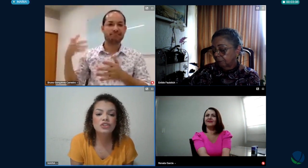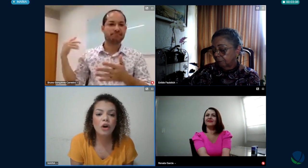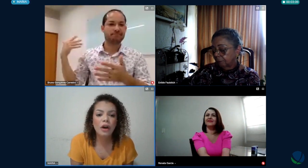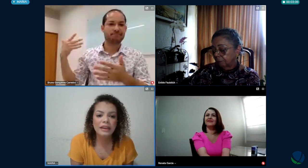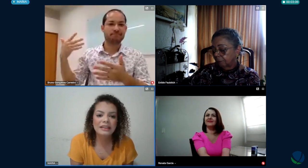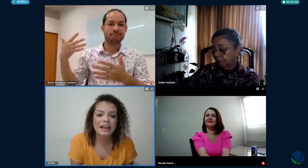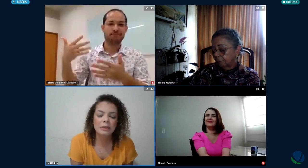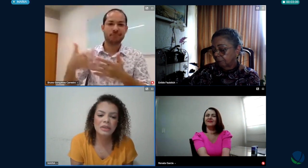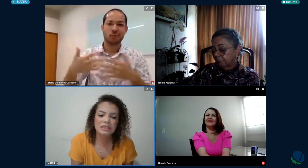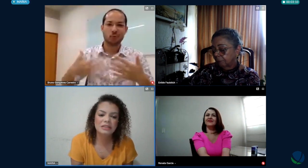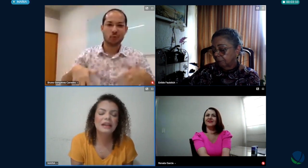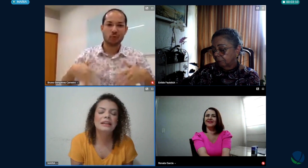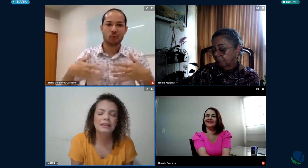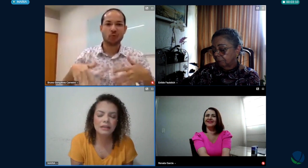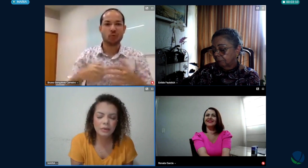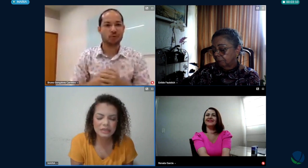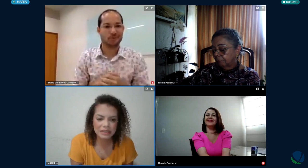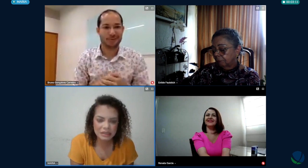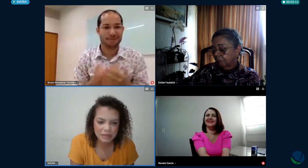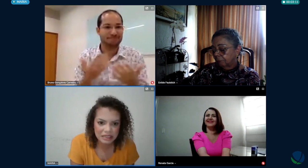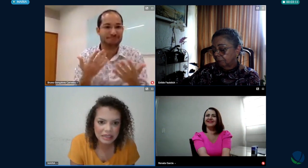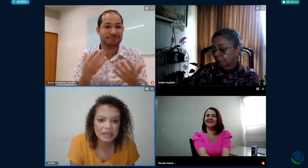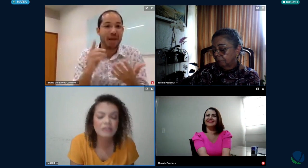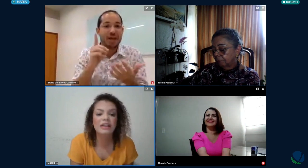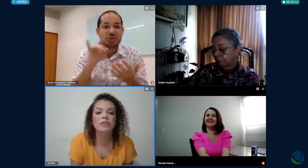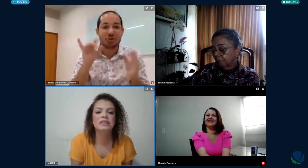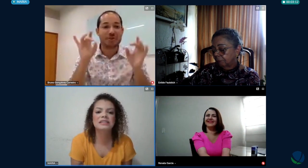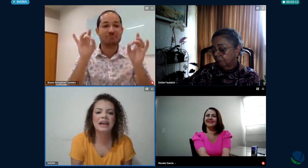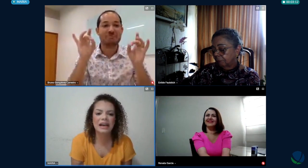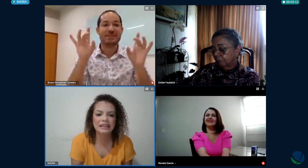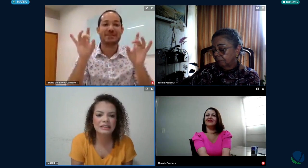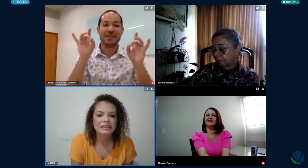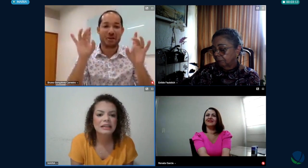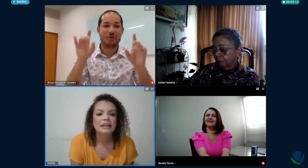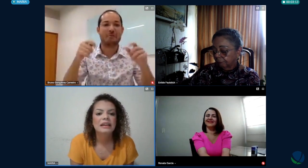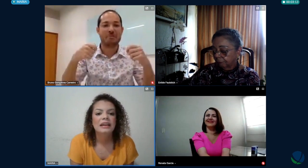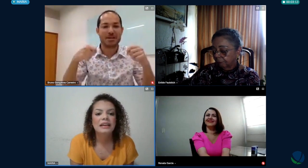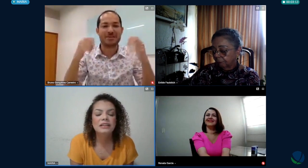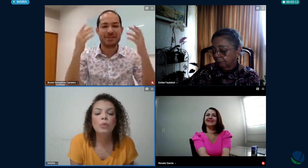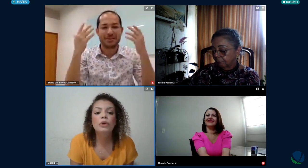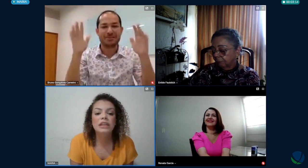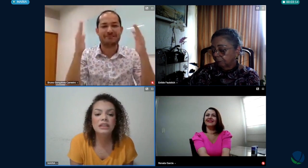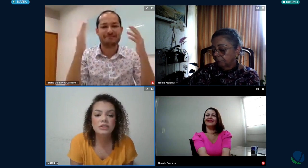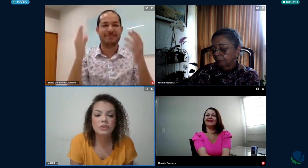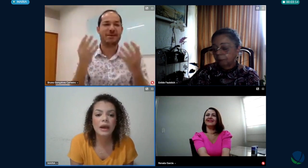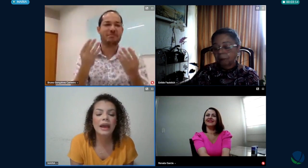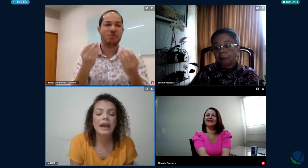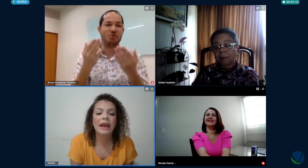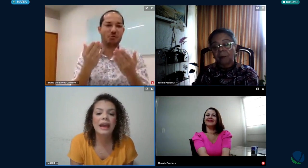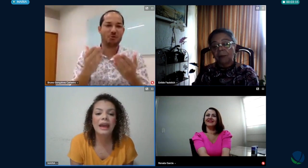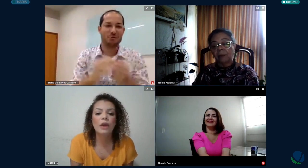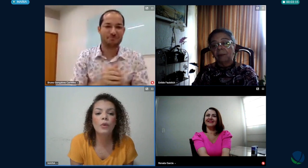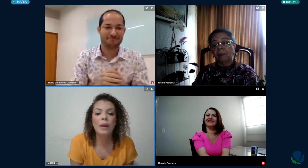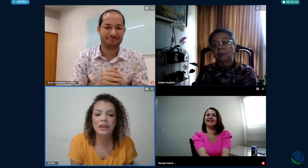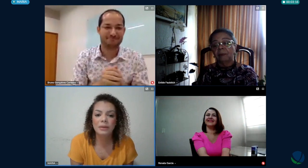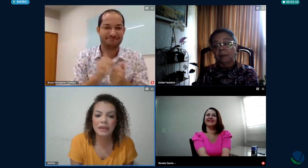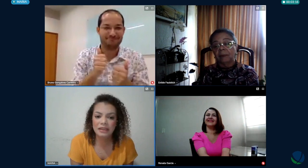a história da Libras, da língua de sinais brasileira valorizada. Então, por isso,